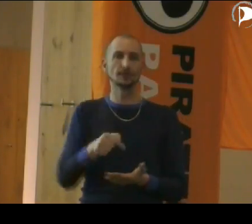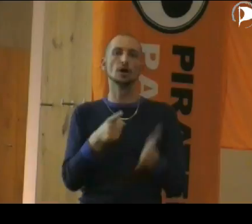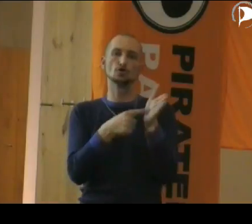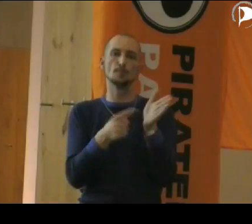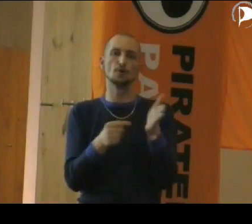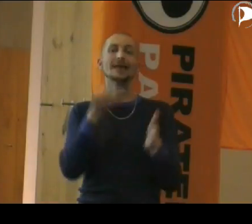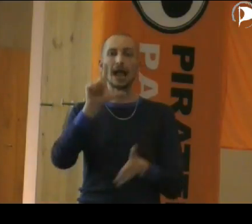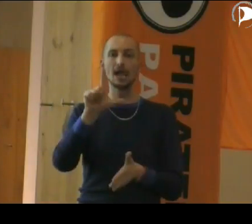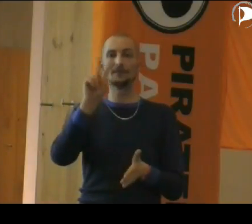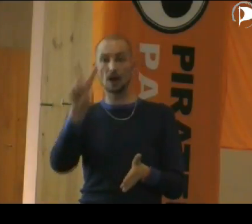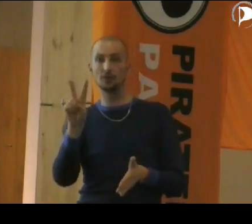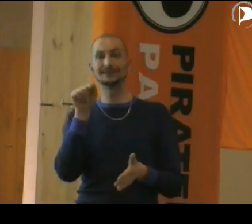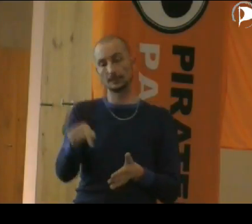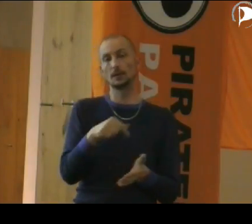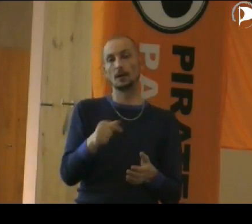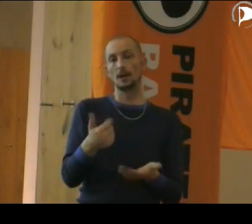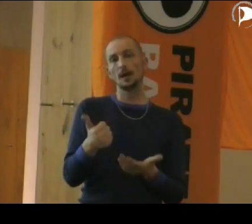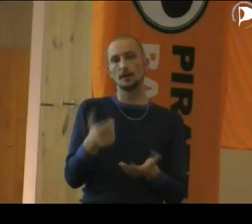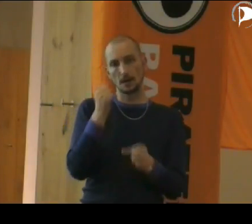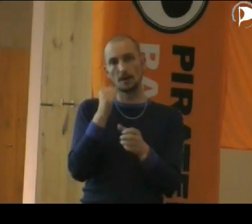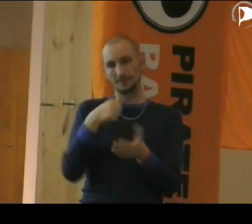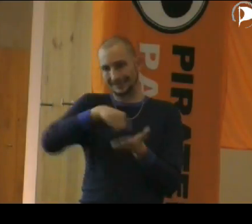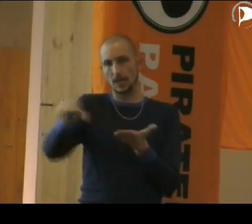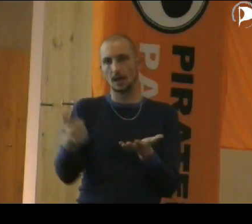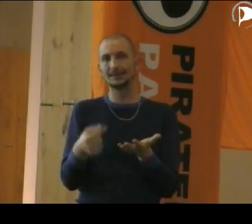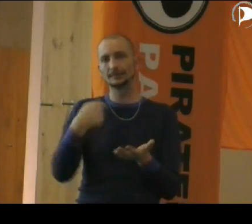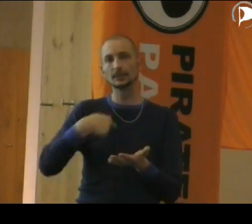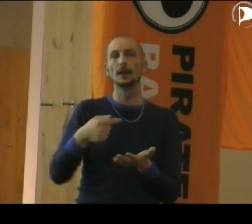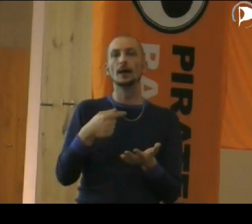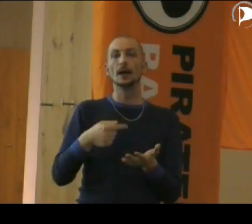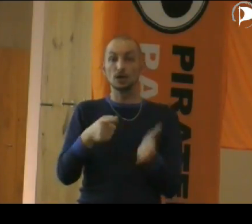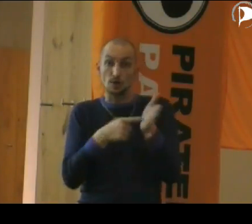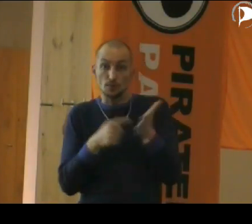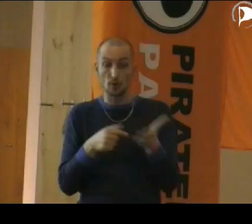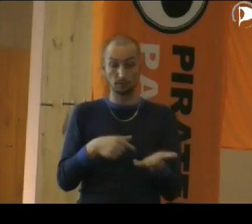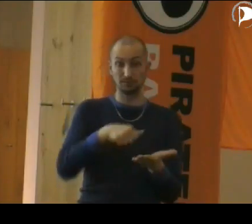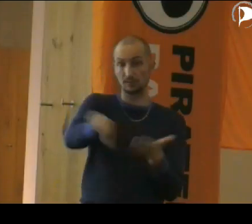hat der lv zu tragen und da bin ich nicht bereit wären wie noch blüten auszugeben